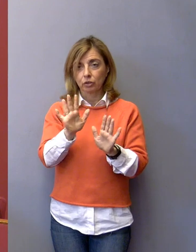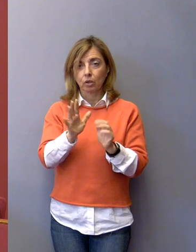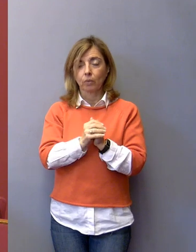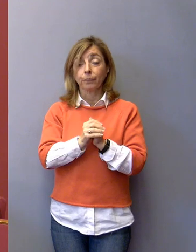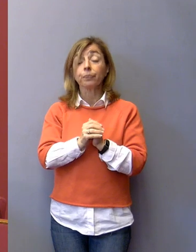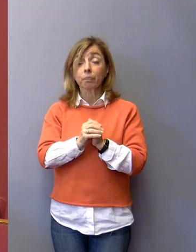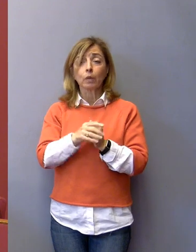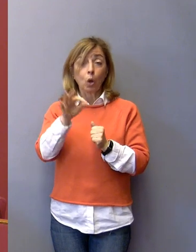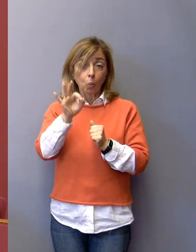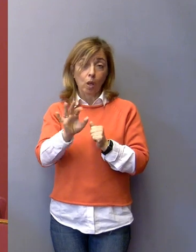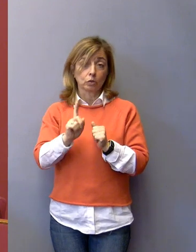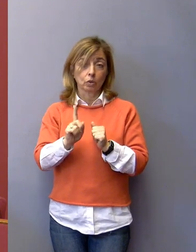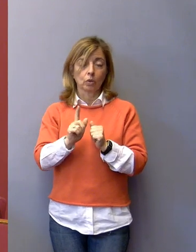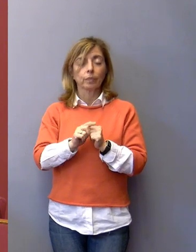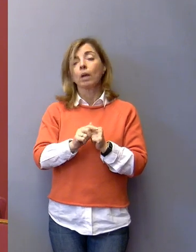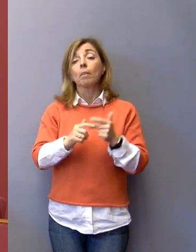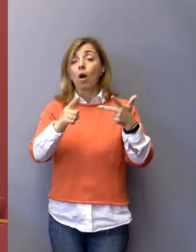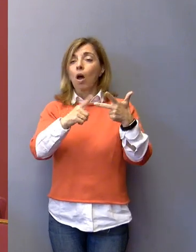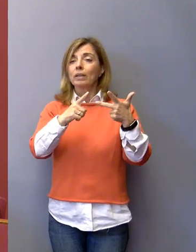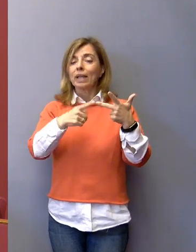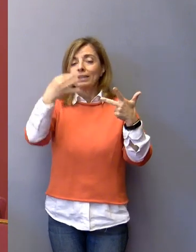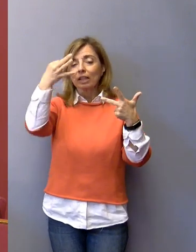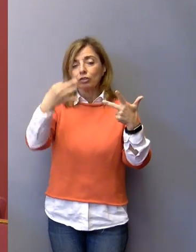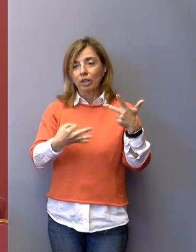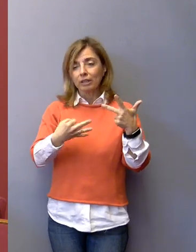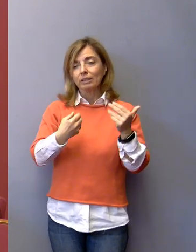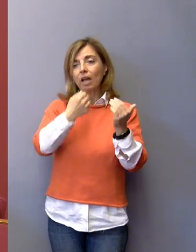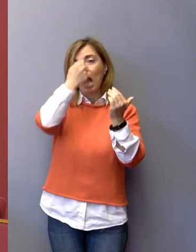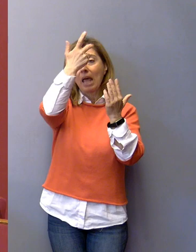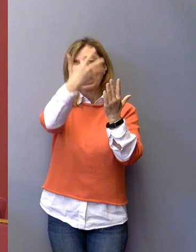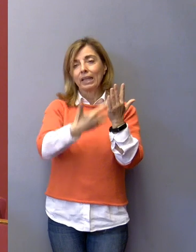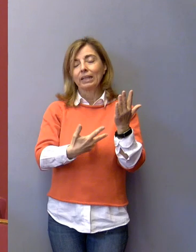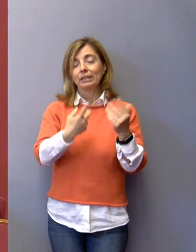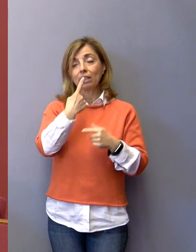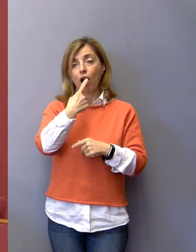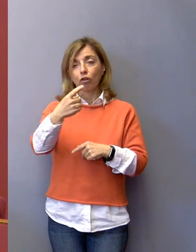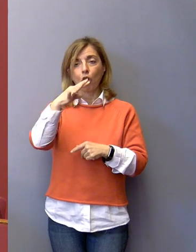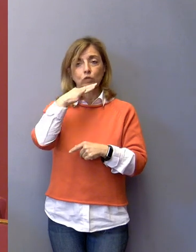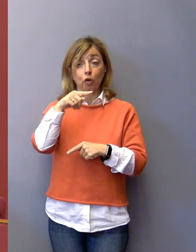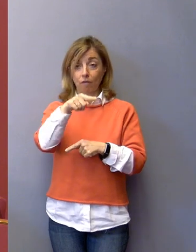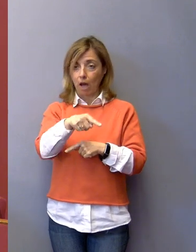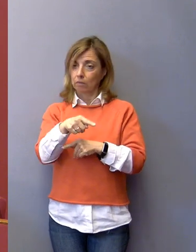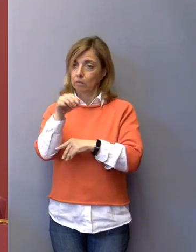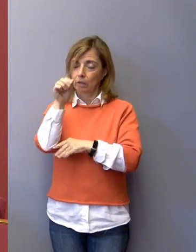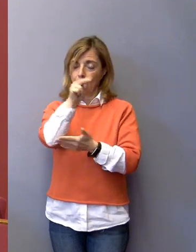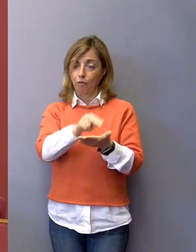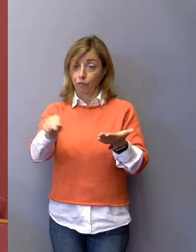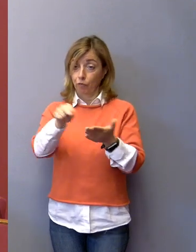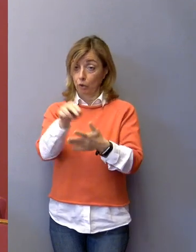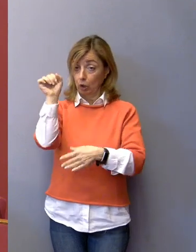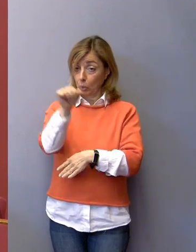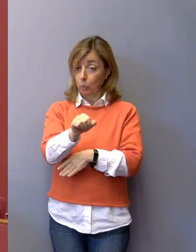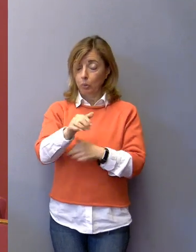presidente quindi alla luce delle prime due è che la lista rosso verde voterà contro questo provvedimento mi permetto di utilizzare però